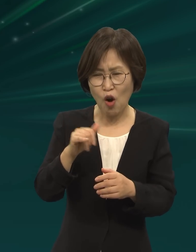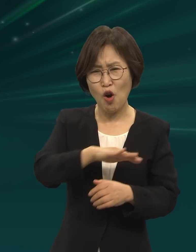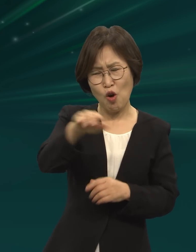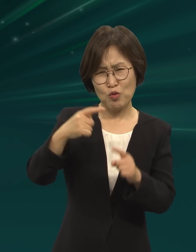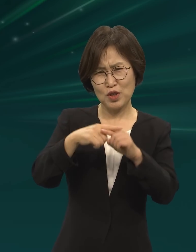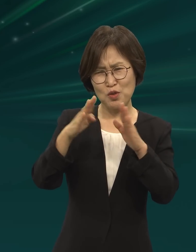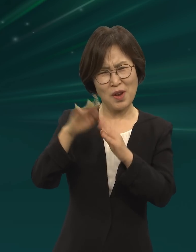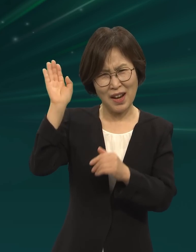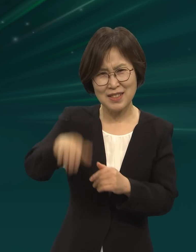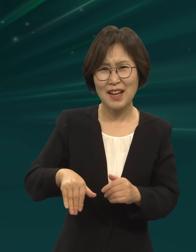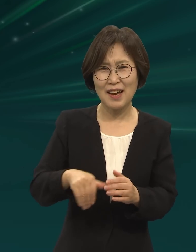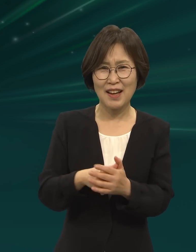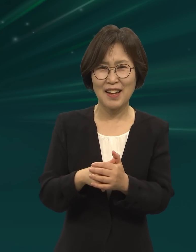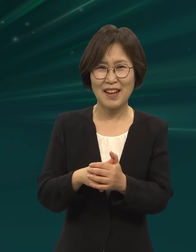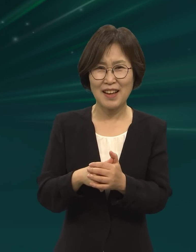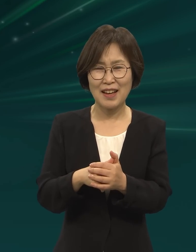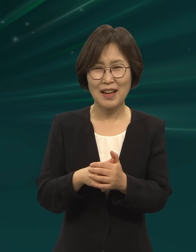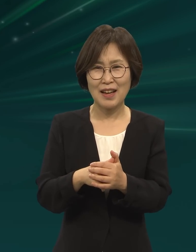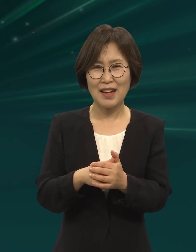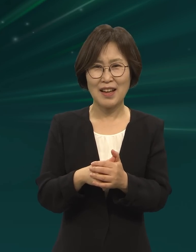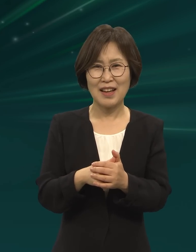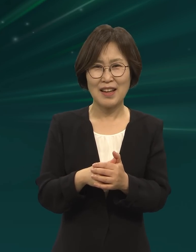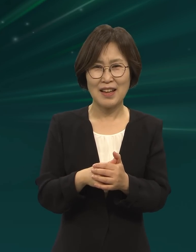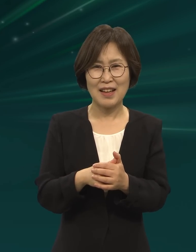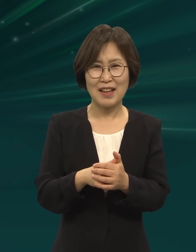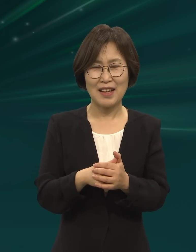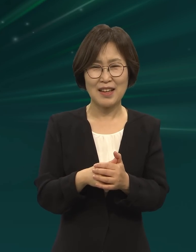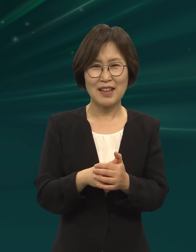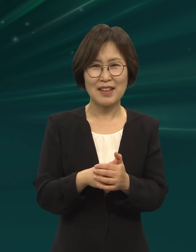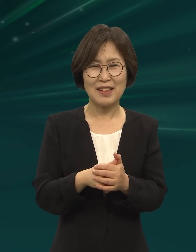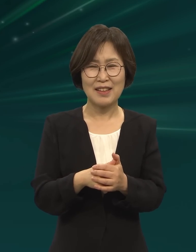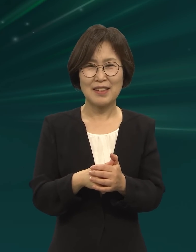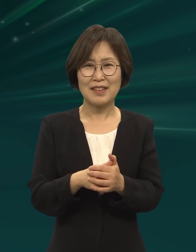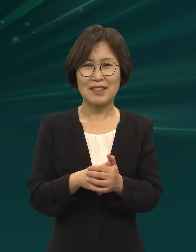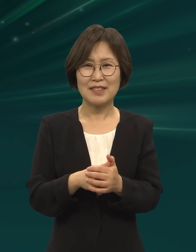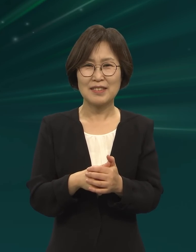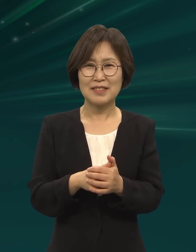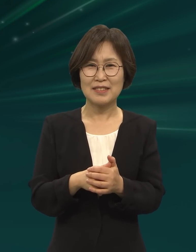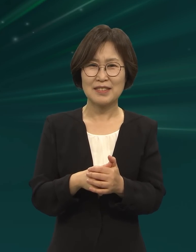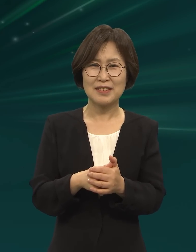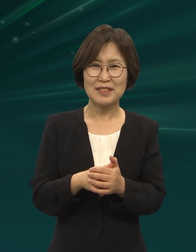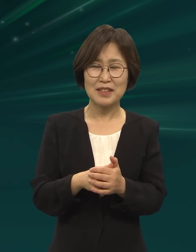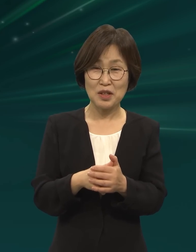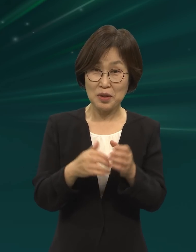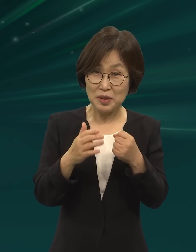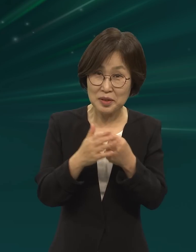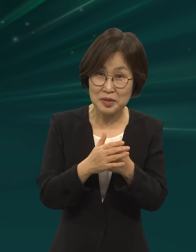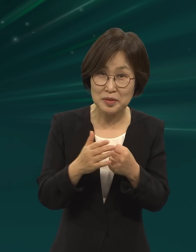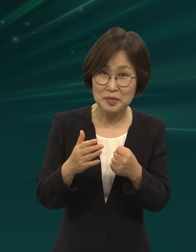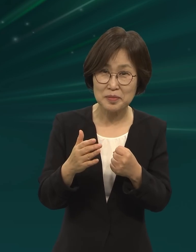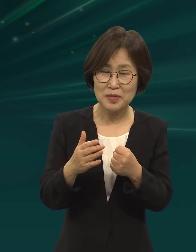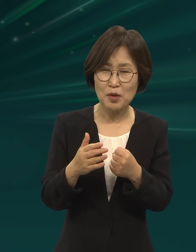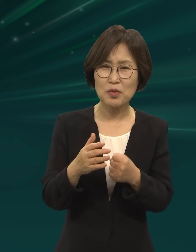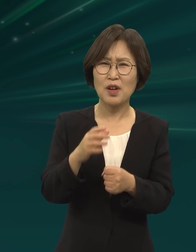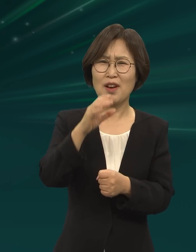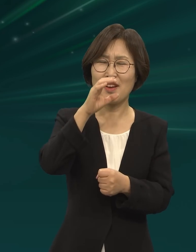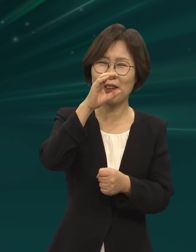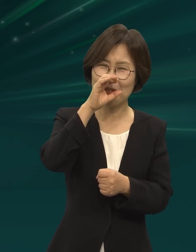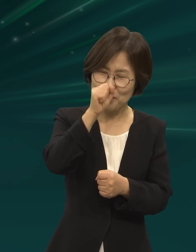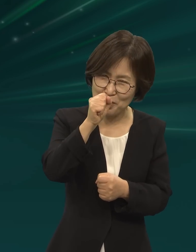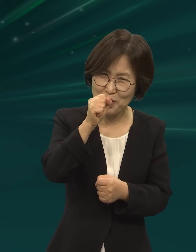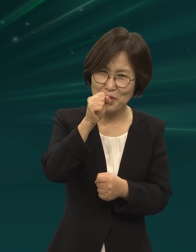사람들도 있었습니다. 아주 좀 잘못한 이런 일들이지만은, 그래서 이렇게 되니 이 좋은 소문이